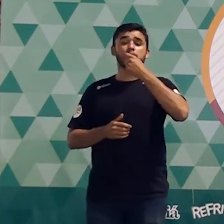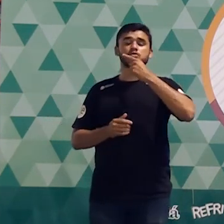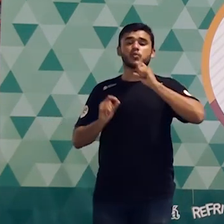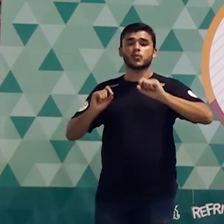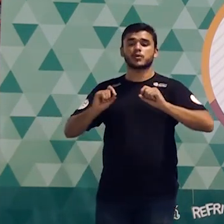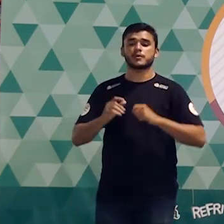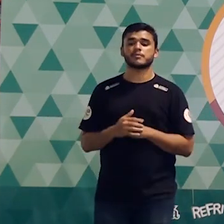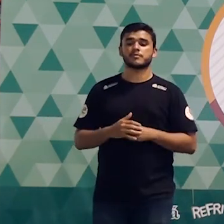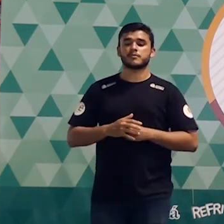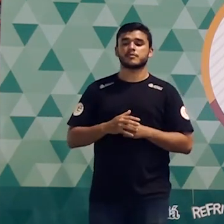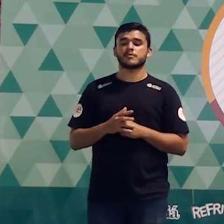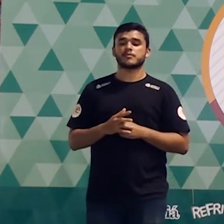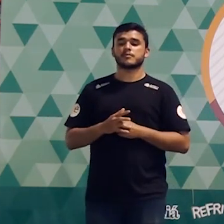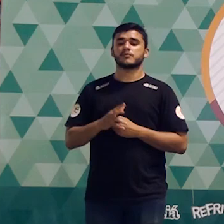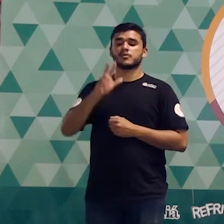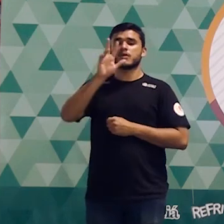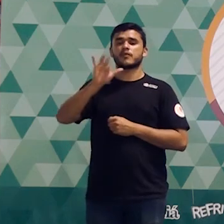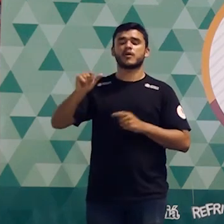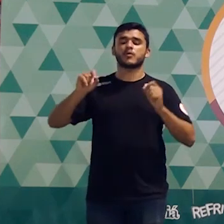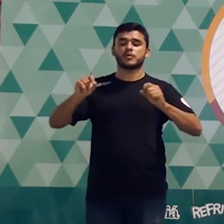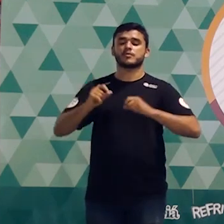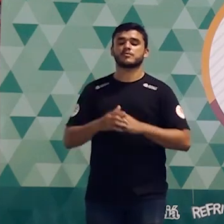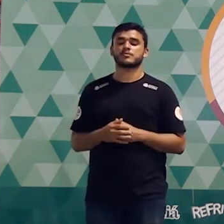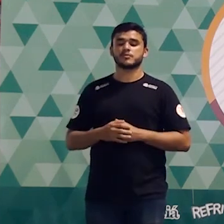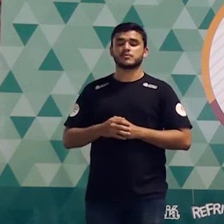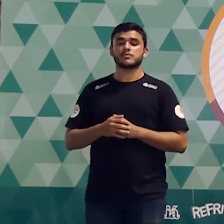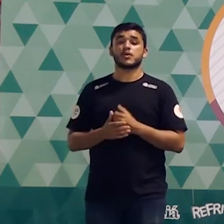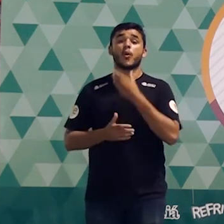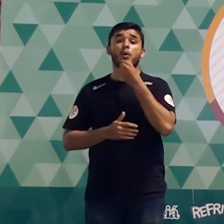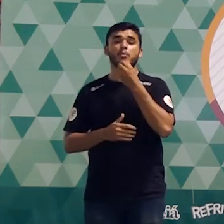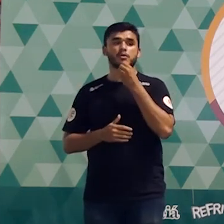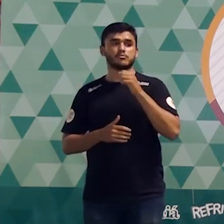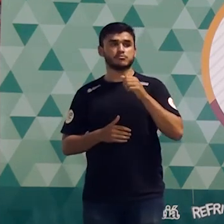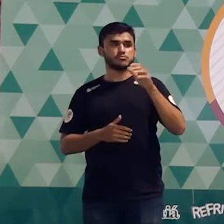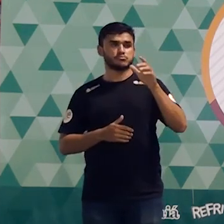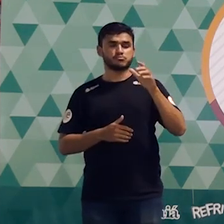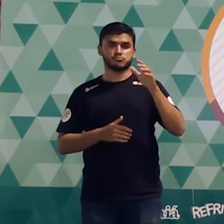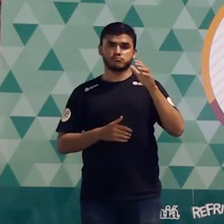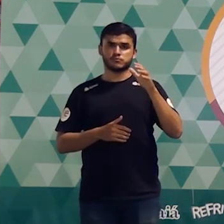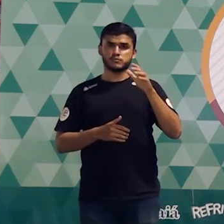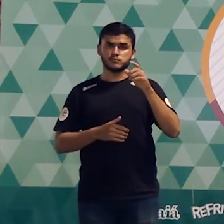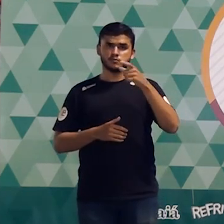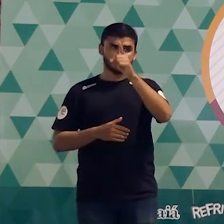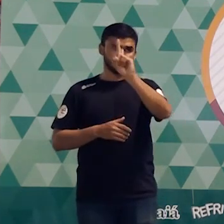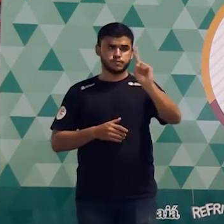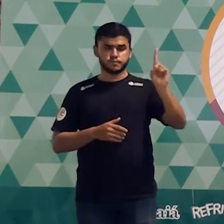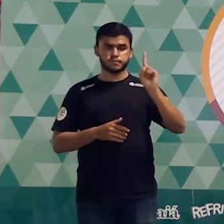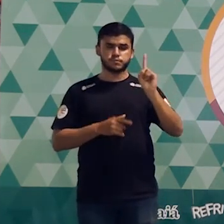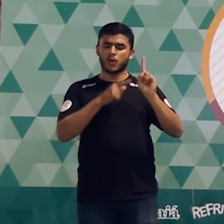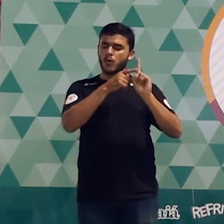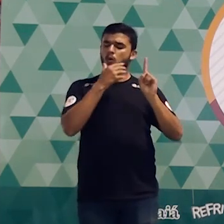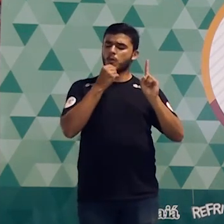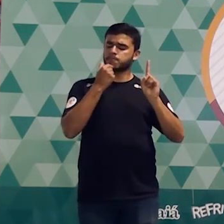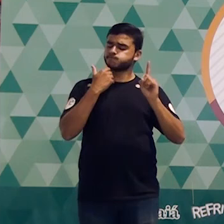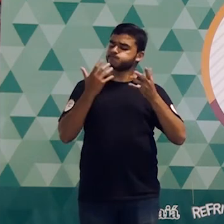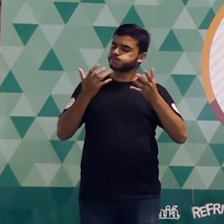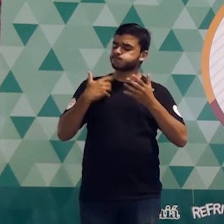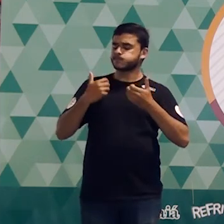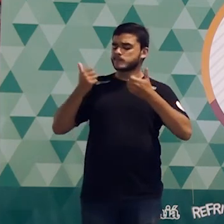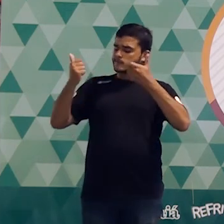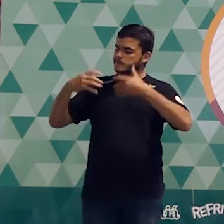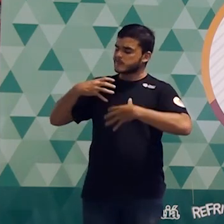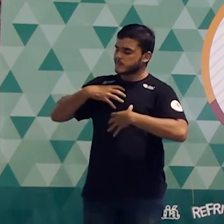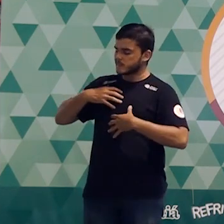Média? Sangria. O que era sangria? Você pegava o cara, chegava para o médico e dizia, doutor, estou sentindo isso, aquilo